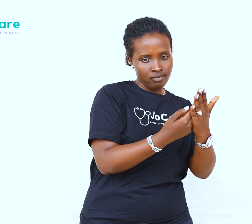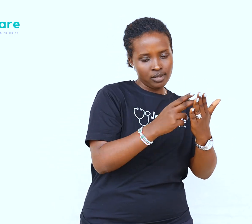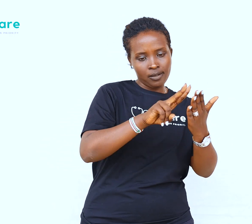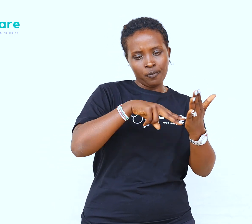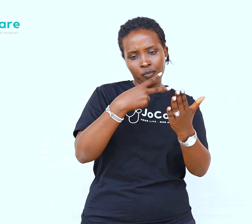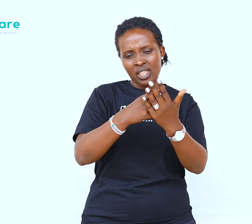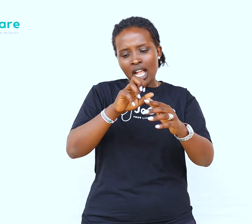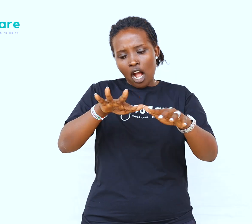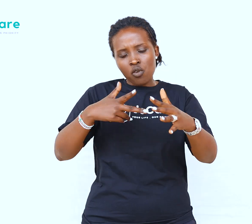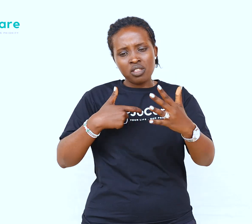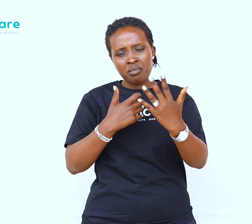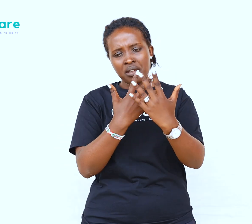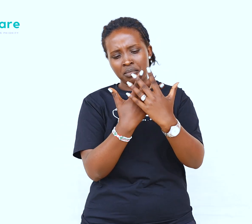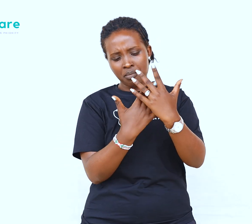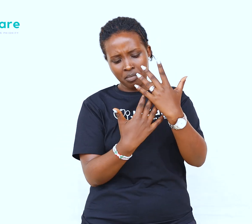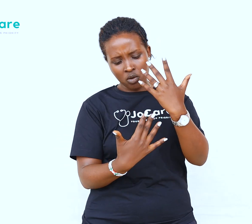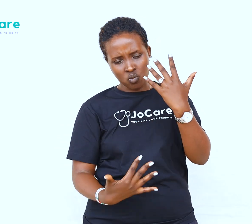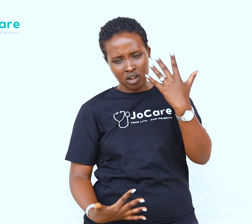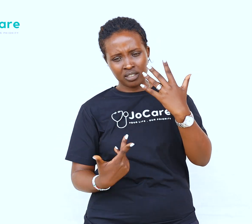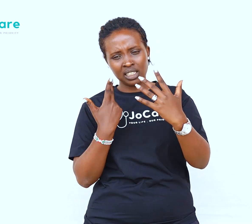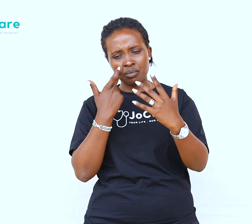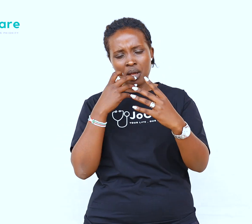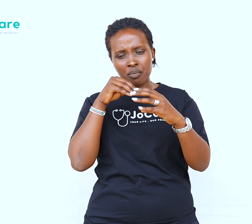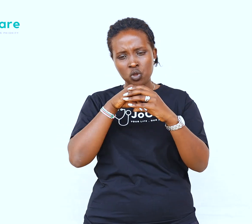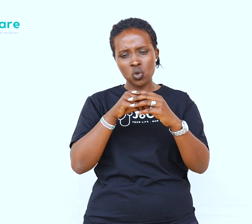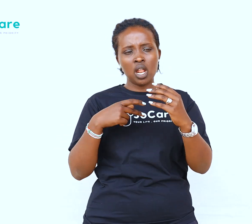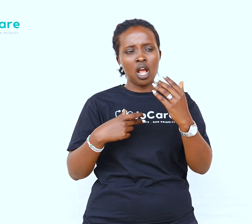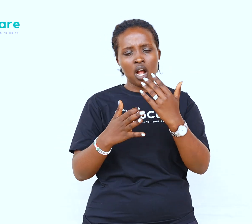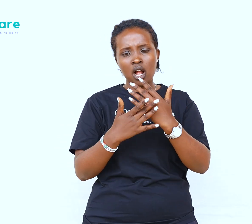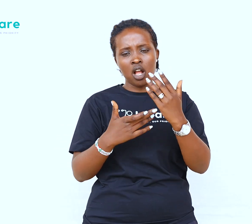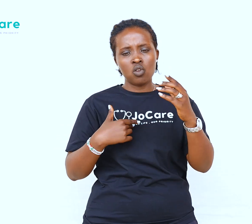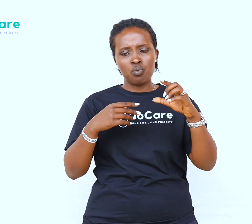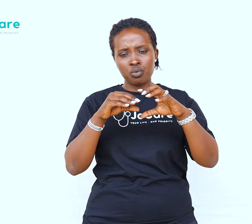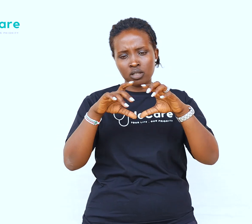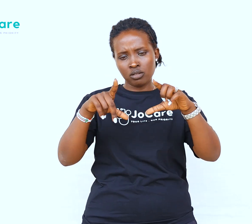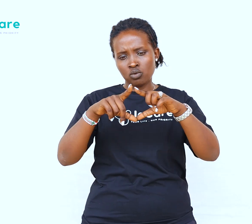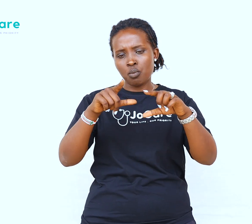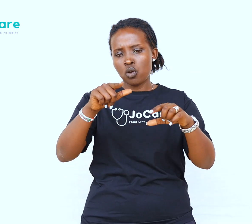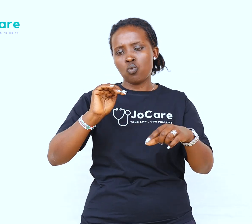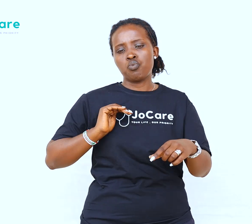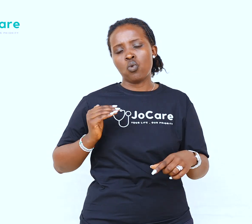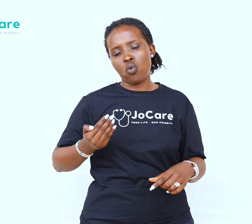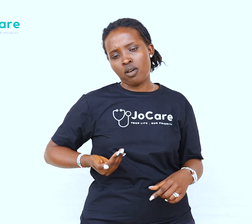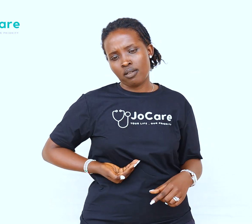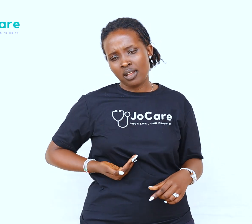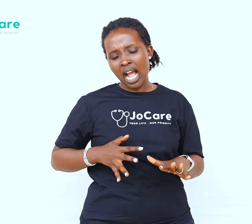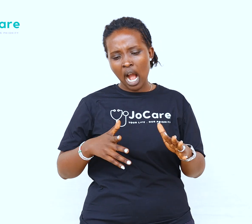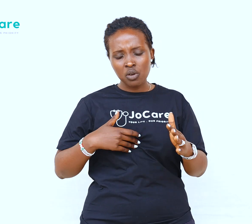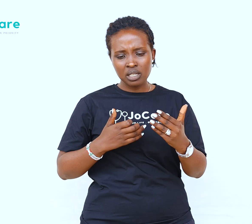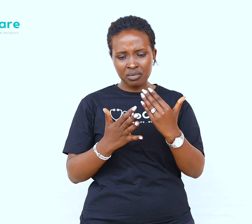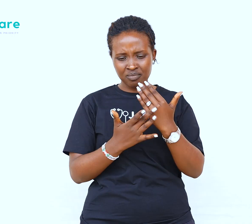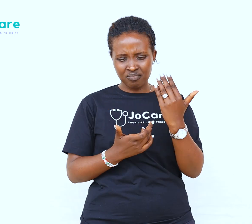bigenda bimanuka binyura mu myanya ndangagitsina y'umugore. Uko bisohoka rero nibyo twita